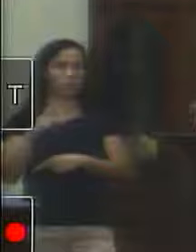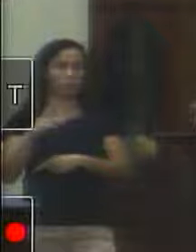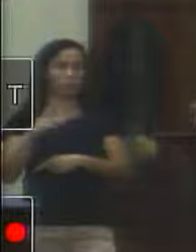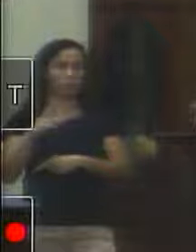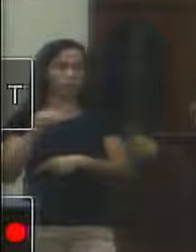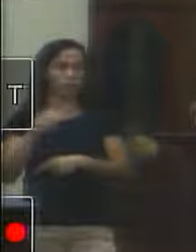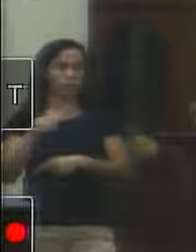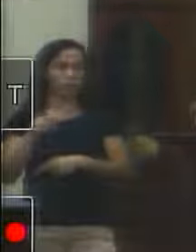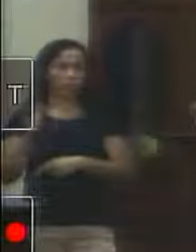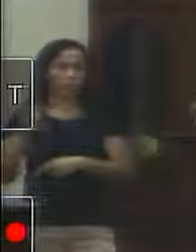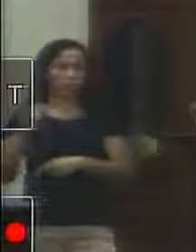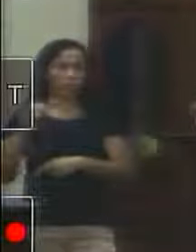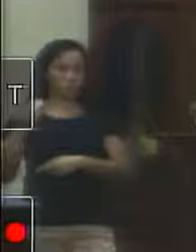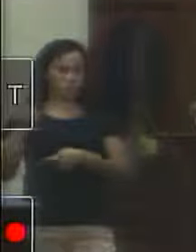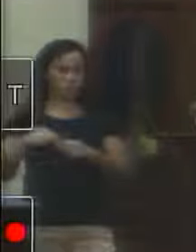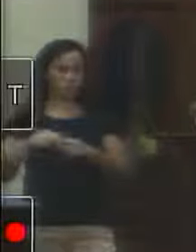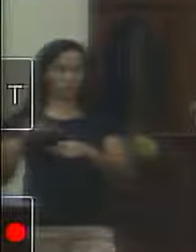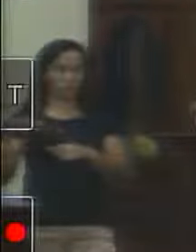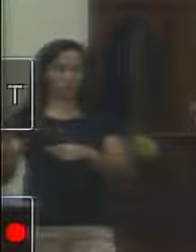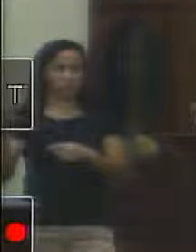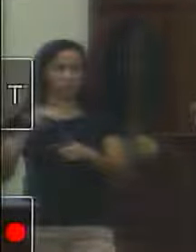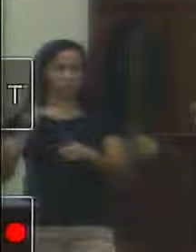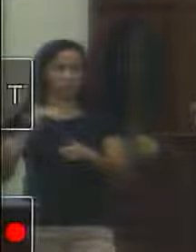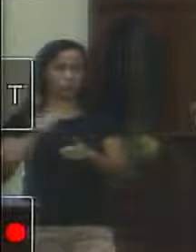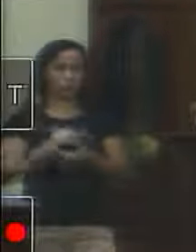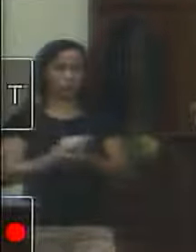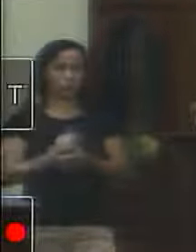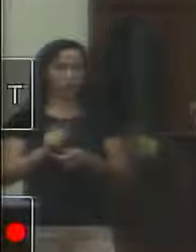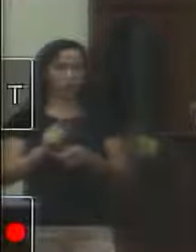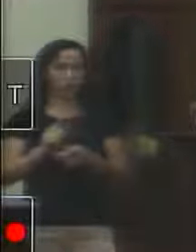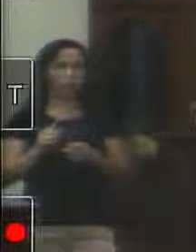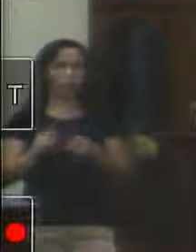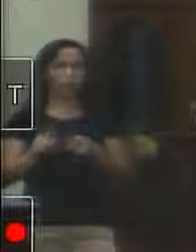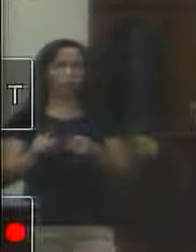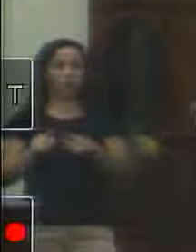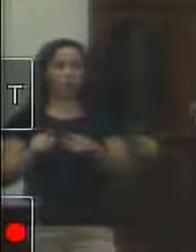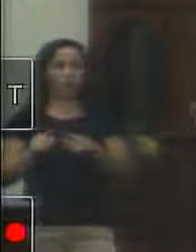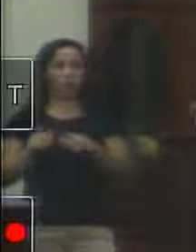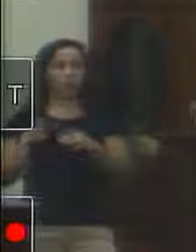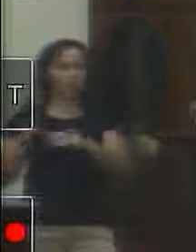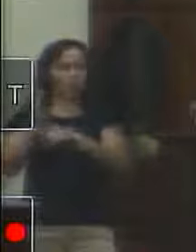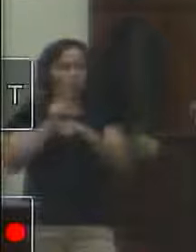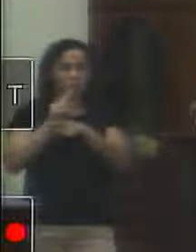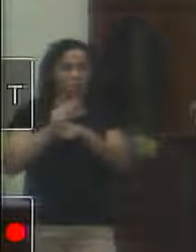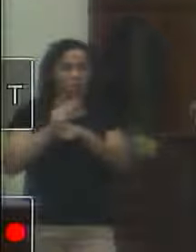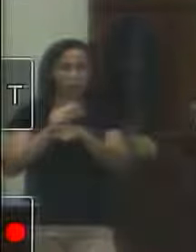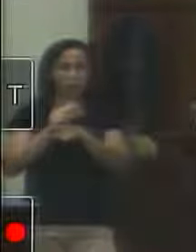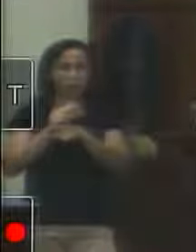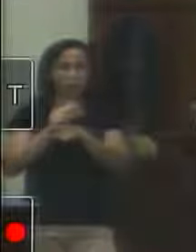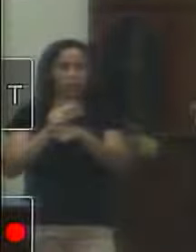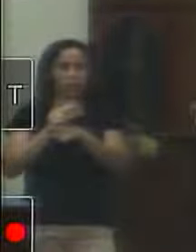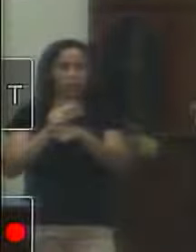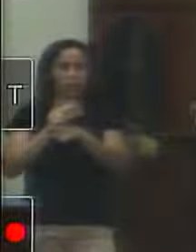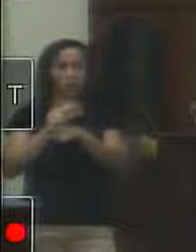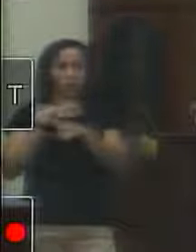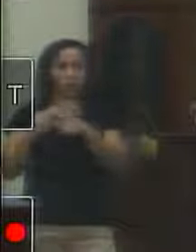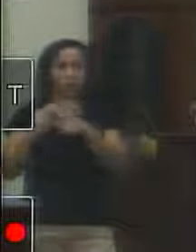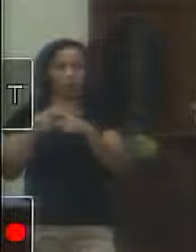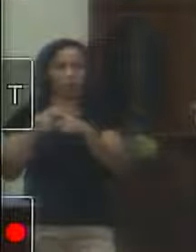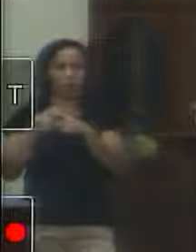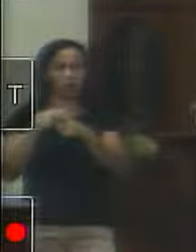solicitou para Parapeúna não foi, a fiscalização não foi só